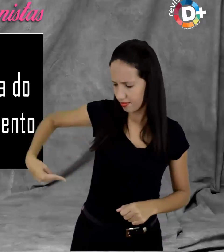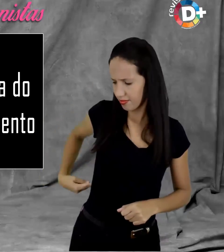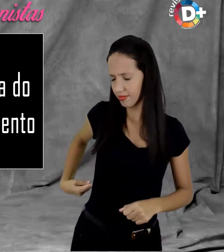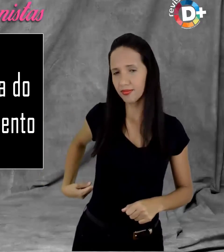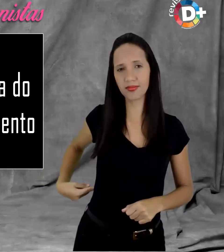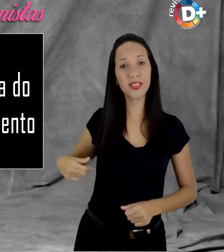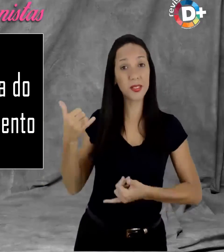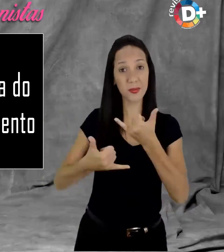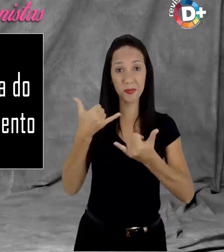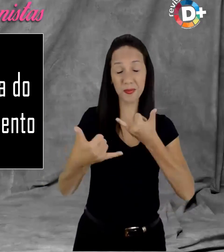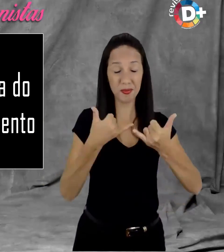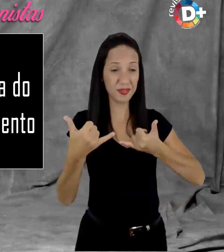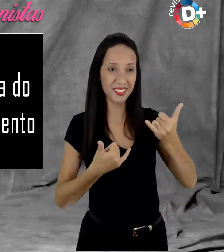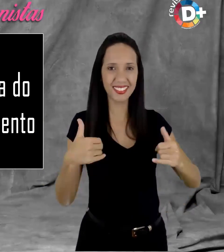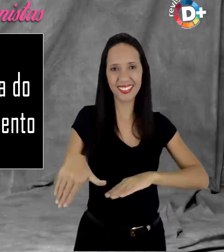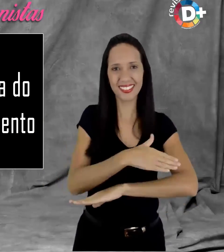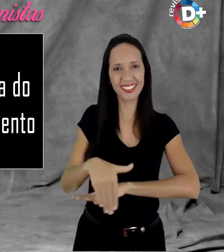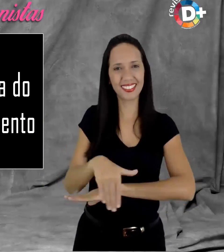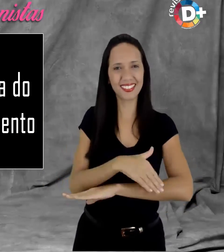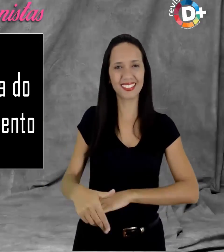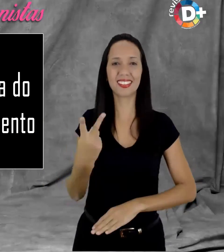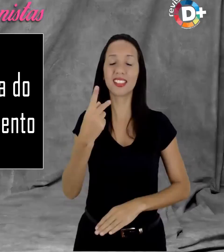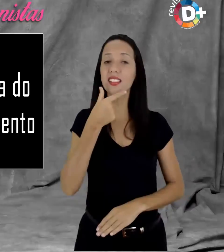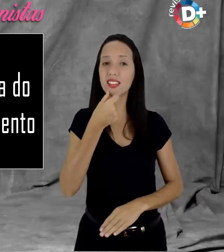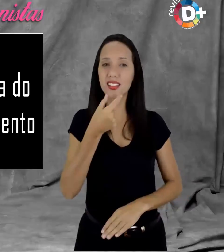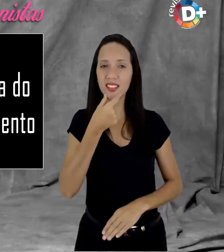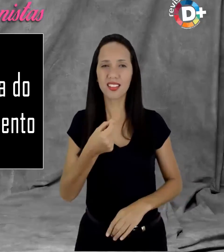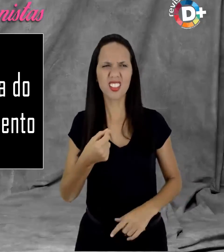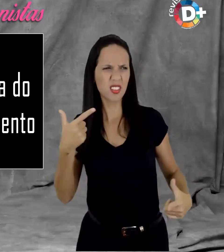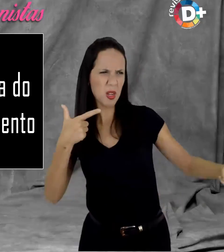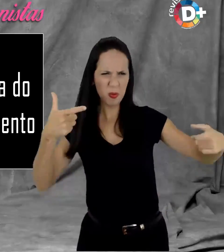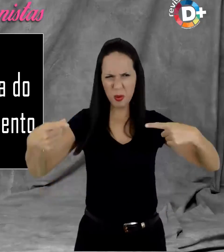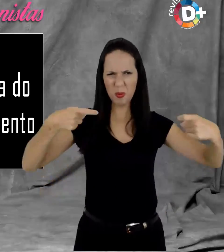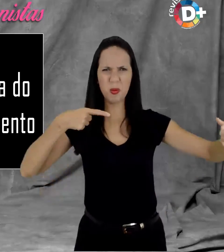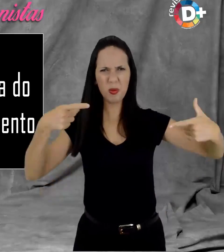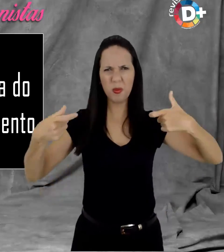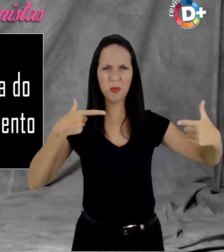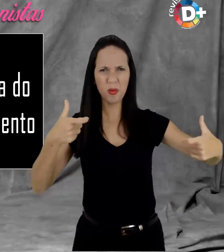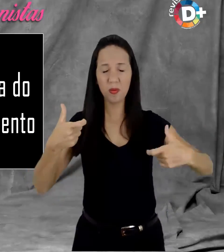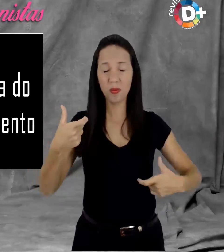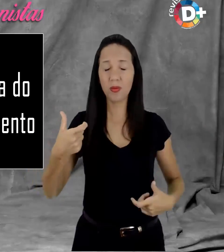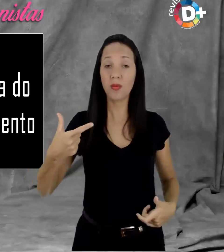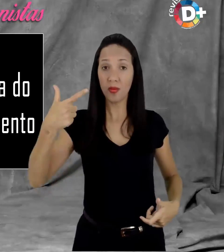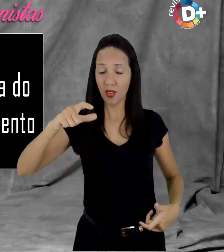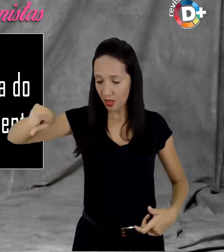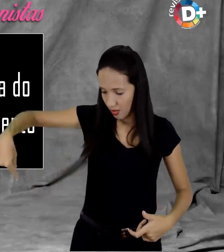bala perdida enquanto brincava na rua. 2 rapazes vieram trocando tiros e um deles me